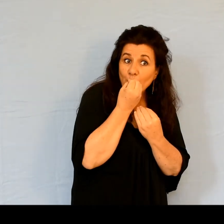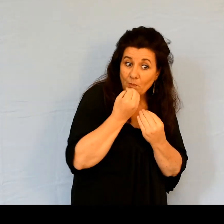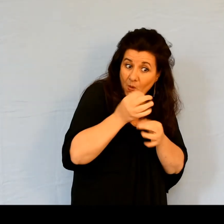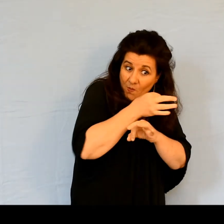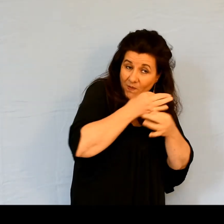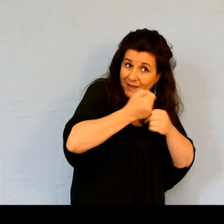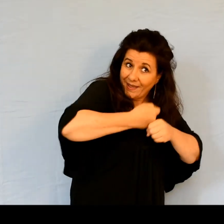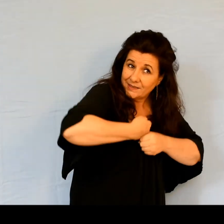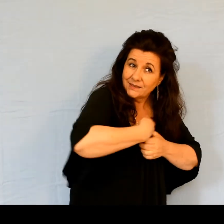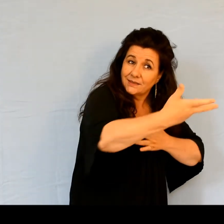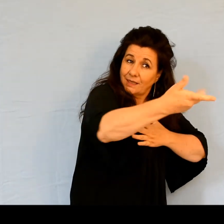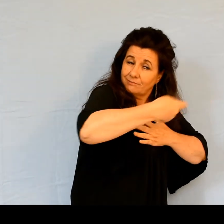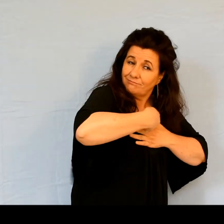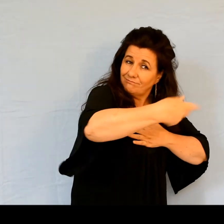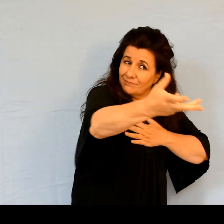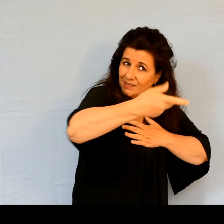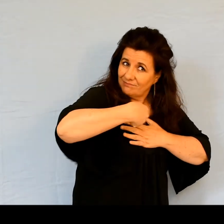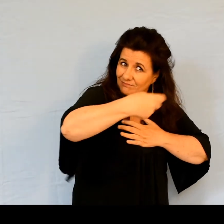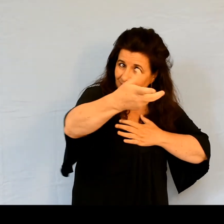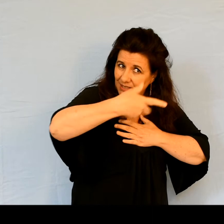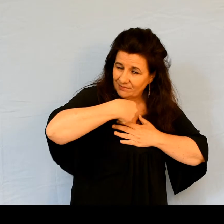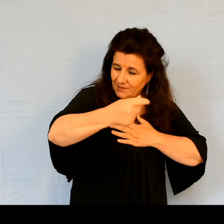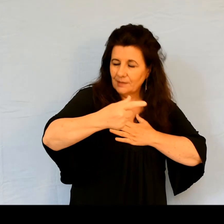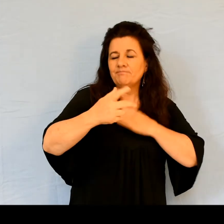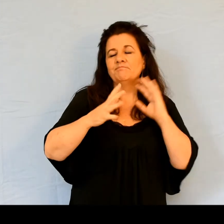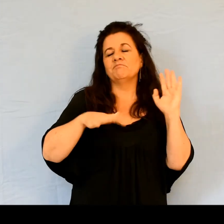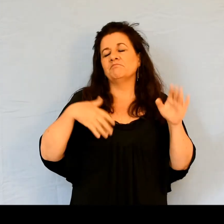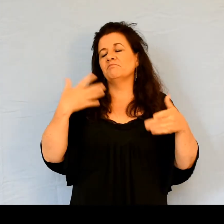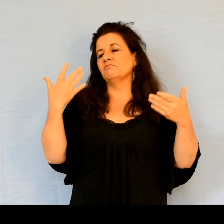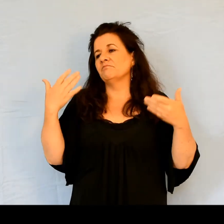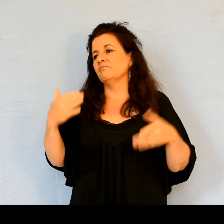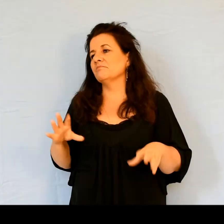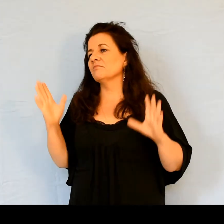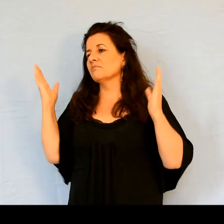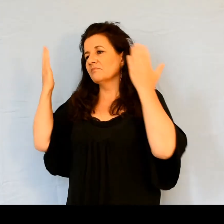Or, pendant que les gens dormaient, son ennemi survint.